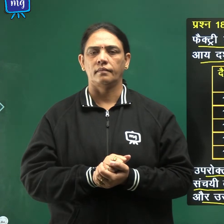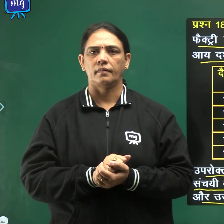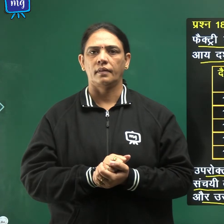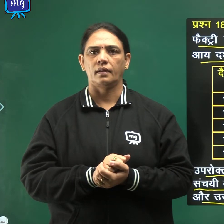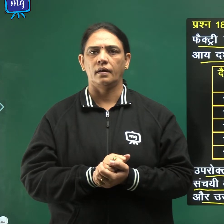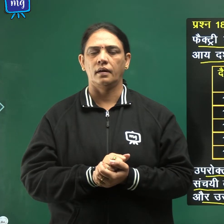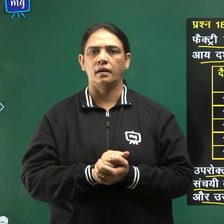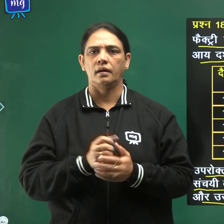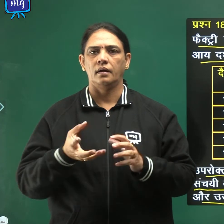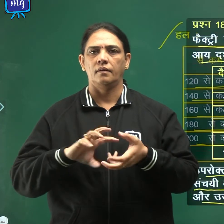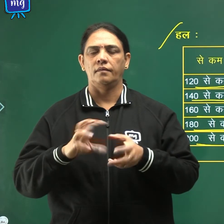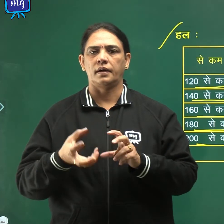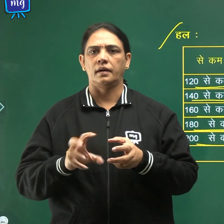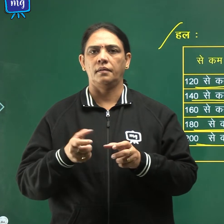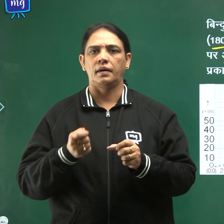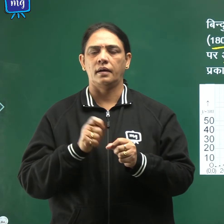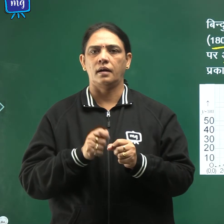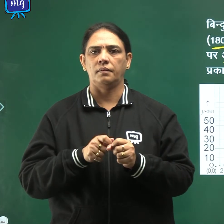श्रमिकों की संख्या